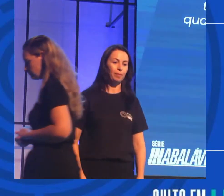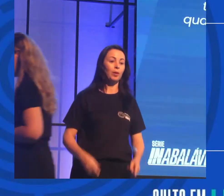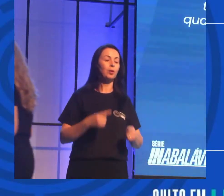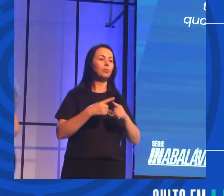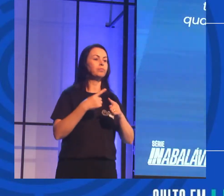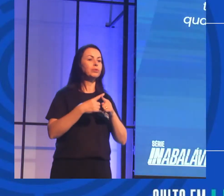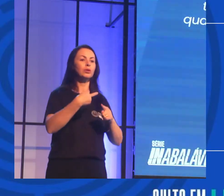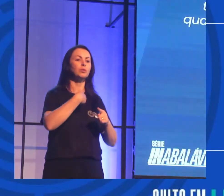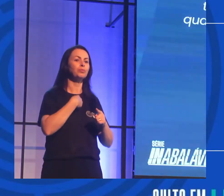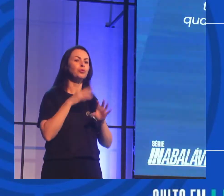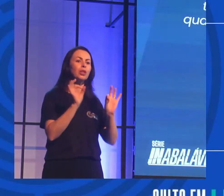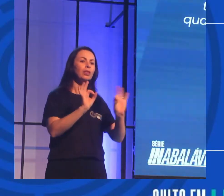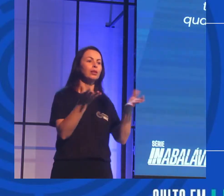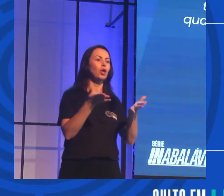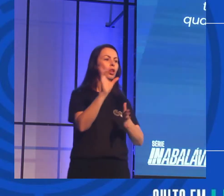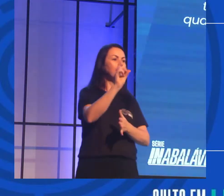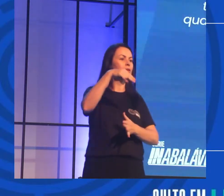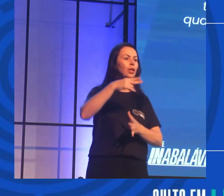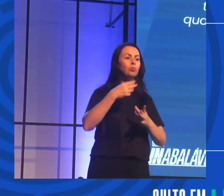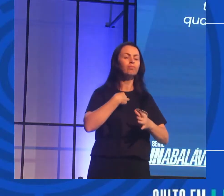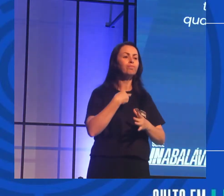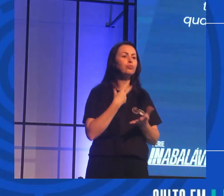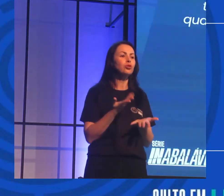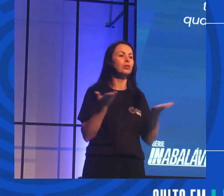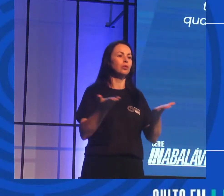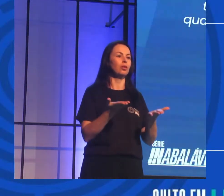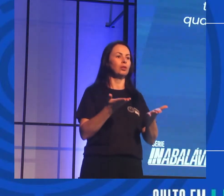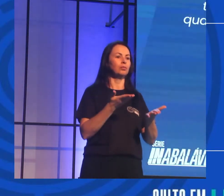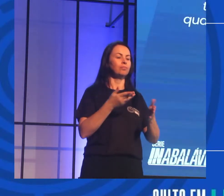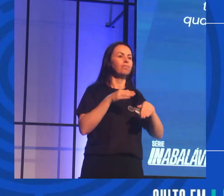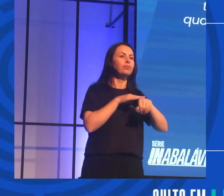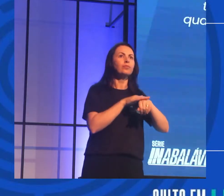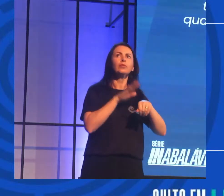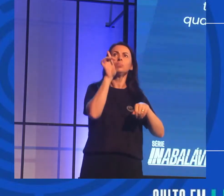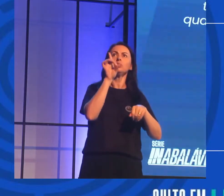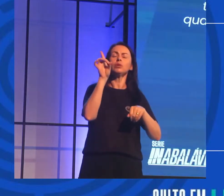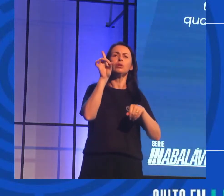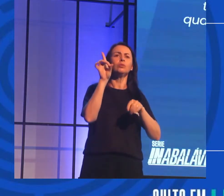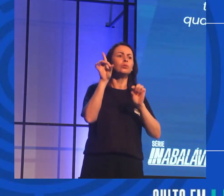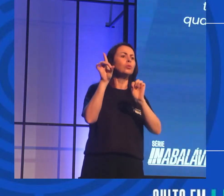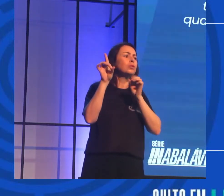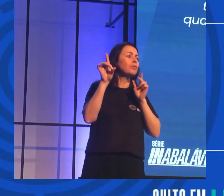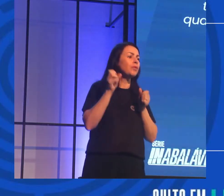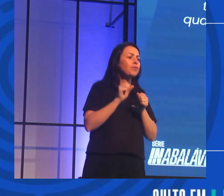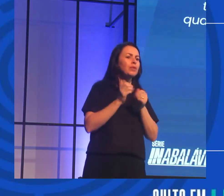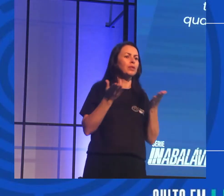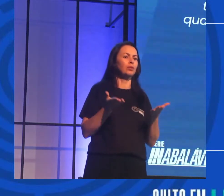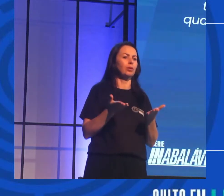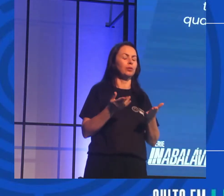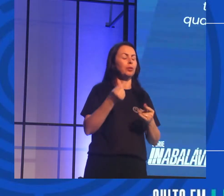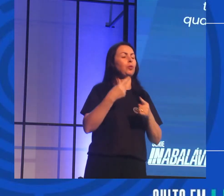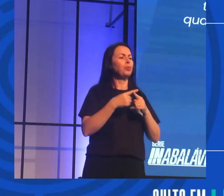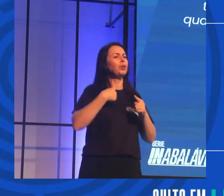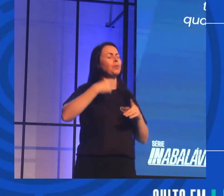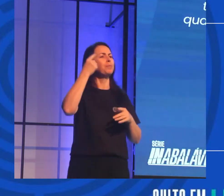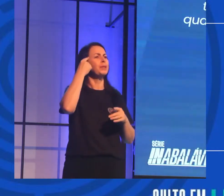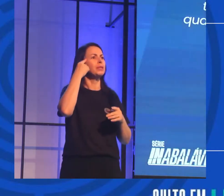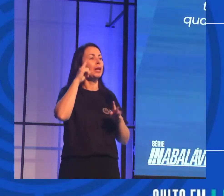com Deus. O que Daniel faz? Eu pensei a respeito disso e pelo menos 4 opções ele tem.